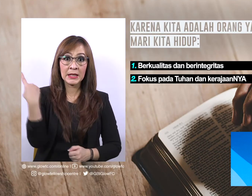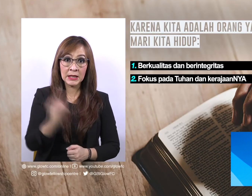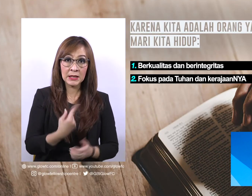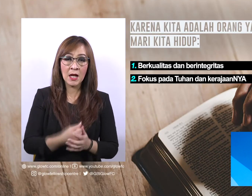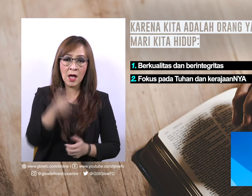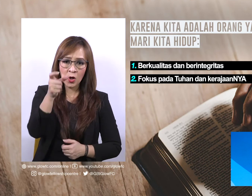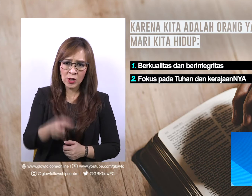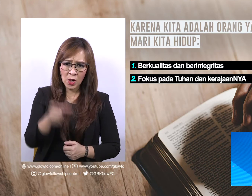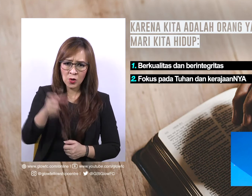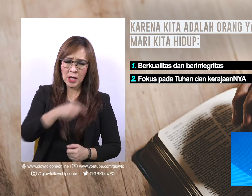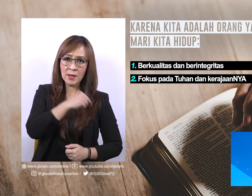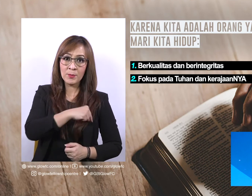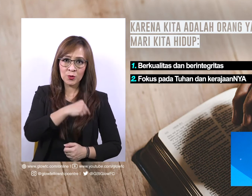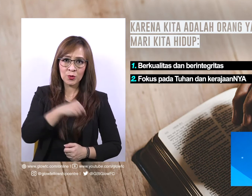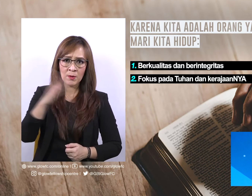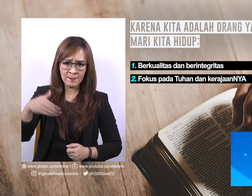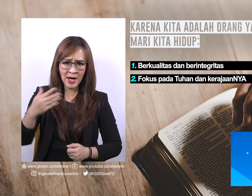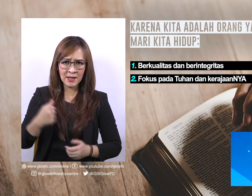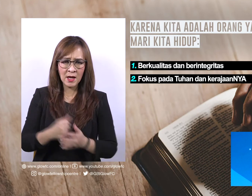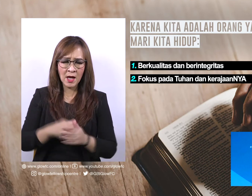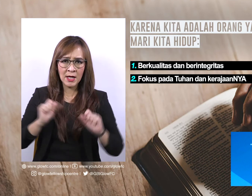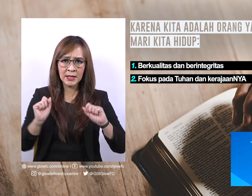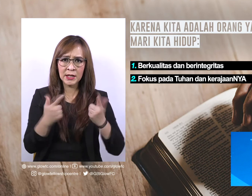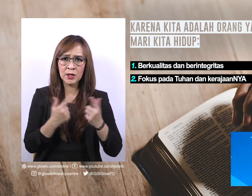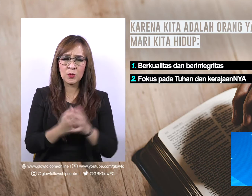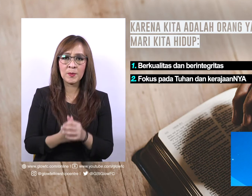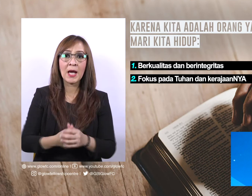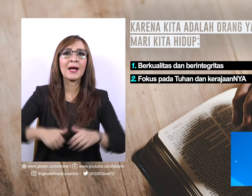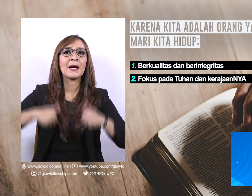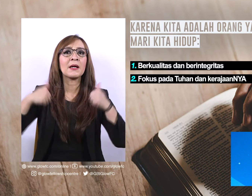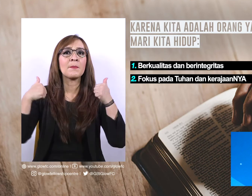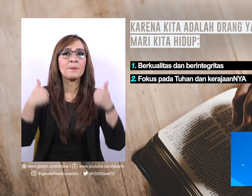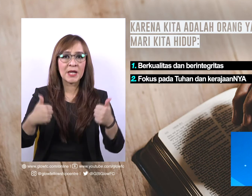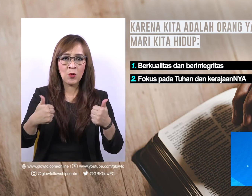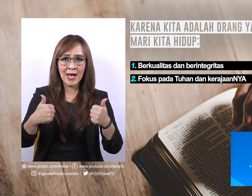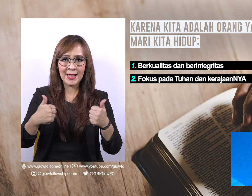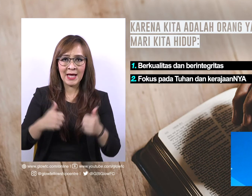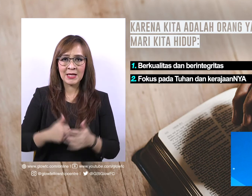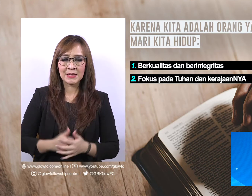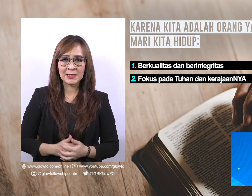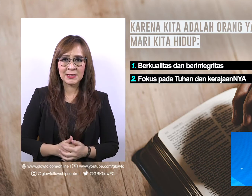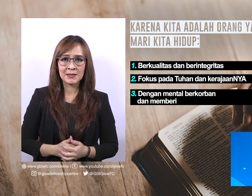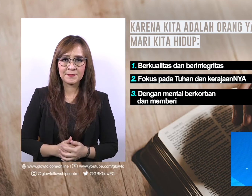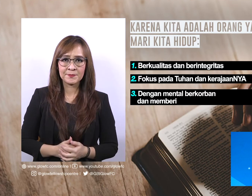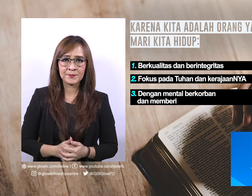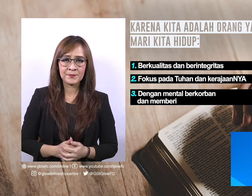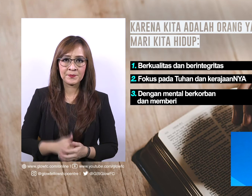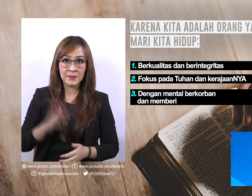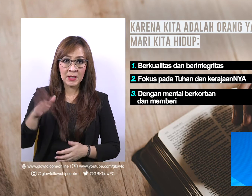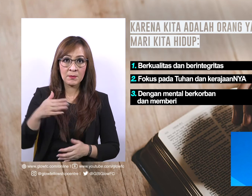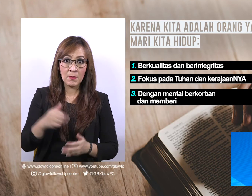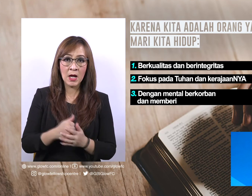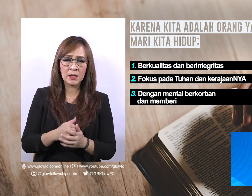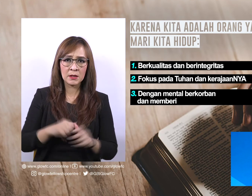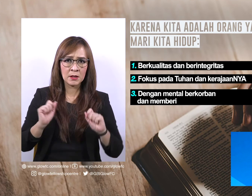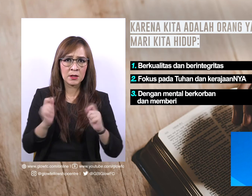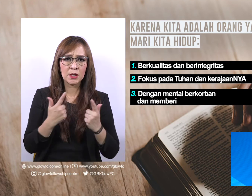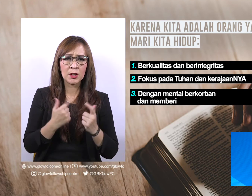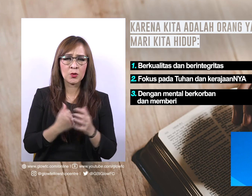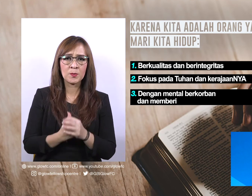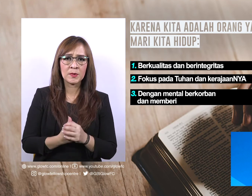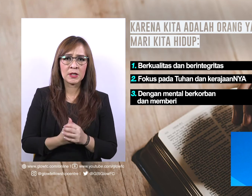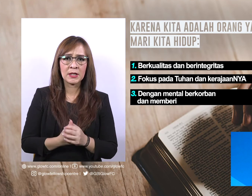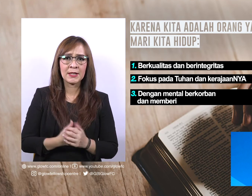kita lah orang yang beruntung Mari kita hidup berkualitas dan berintegritas kita fokus pada Tuhan kerajaannya yang ketika Mari kita hidup dengan